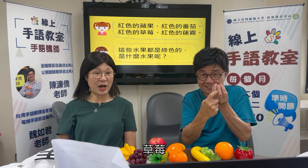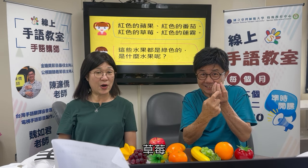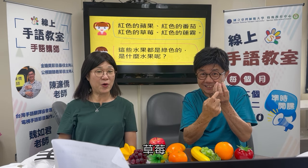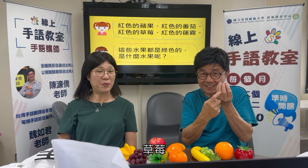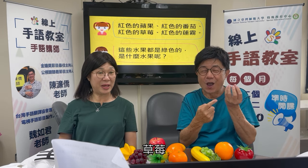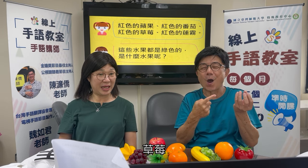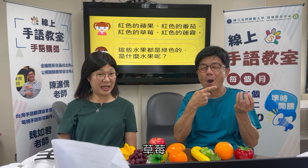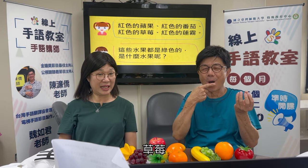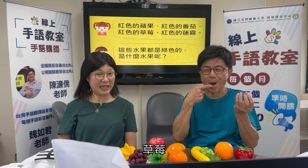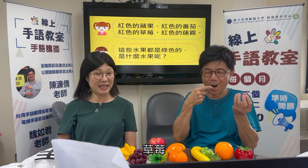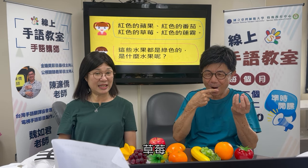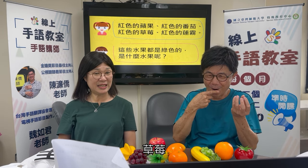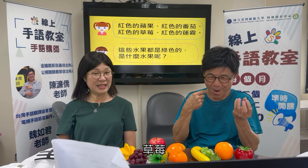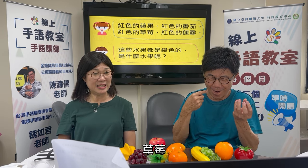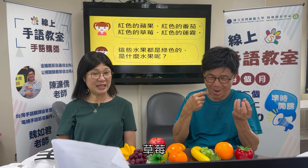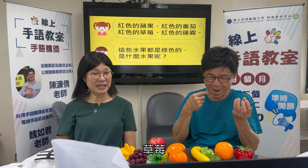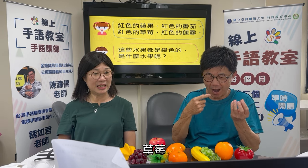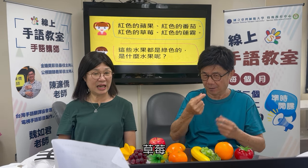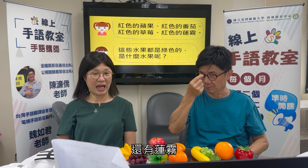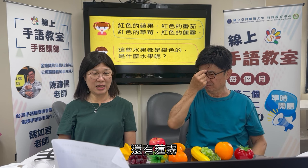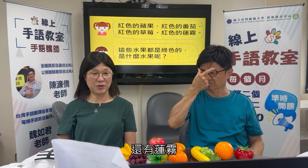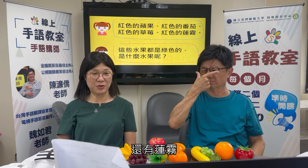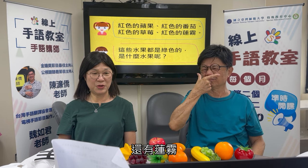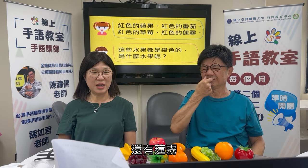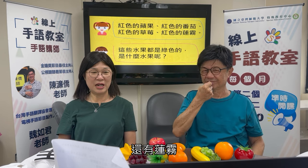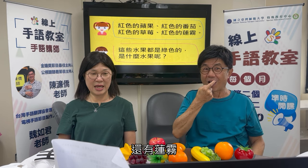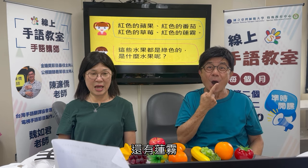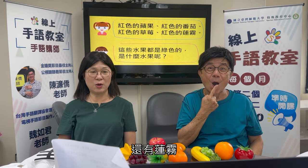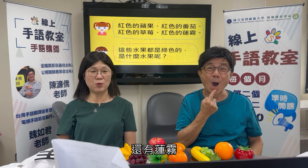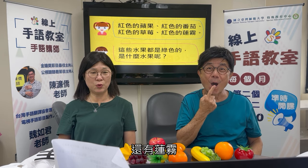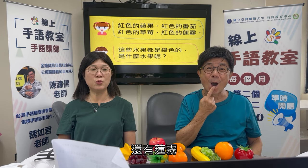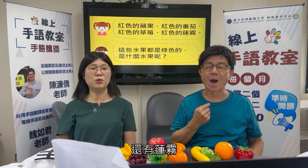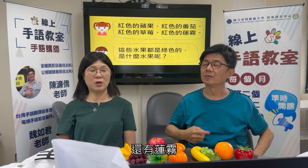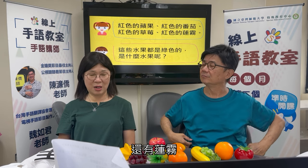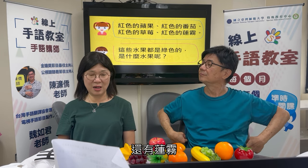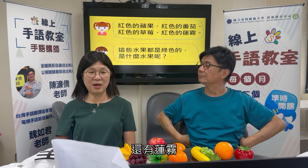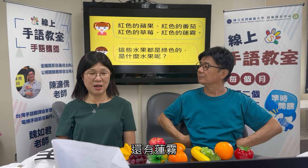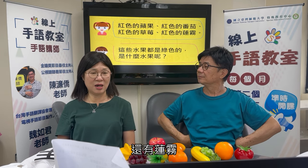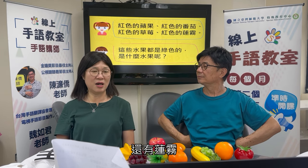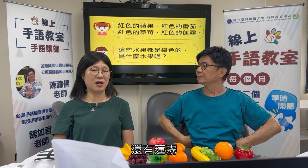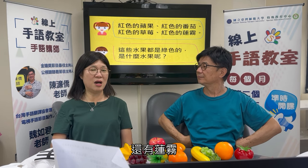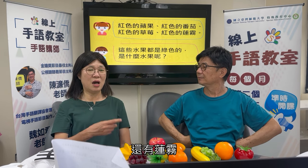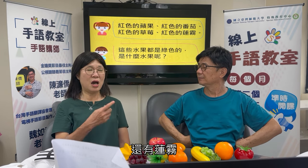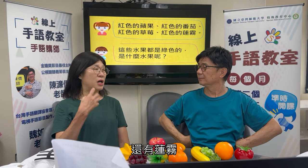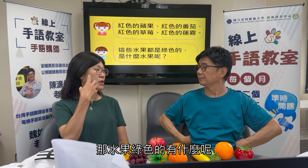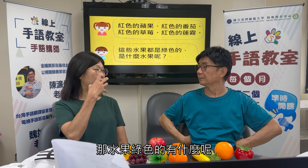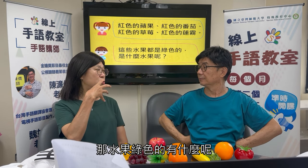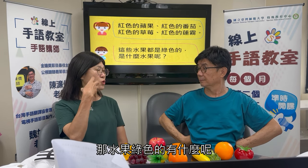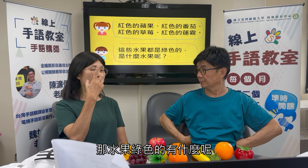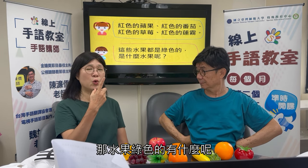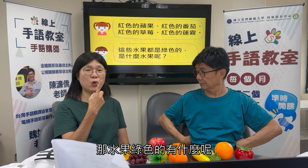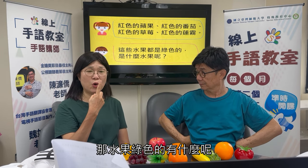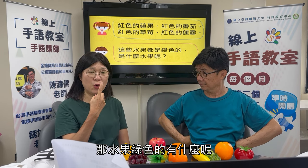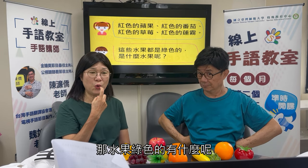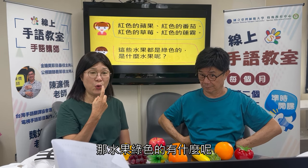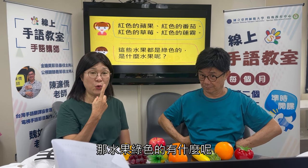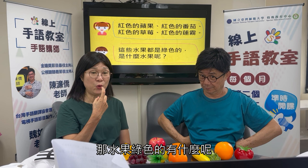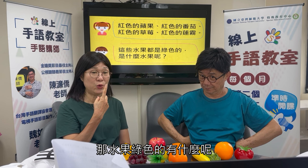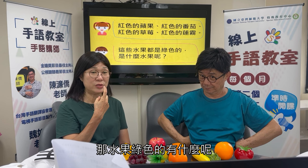草莓，还有莲雾哦。那水果绿色